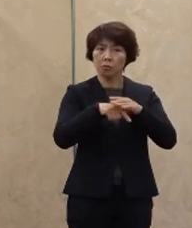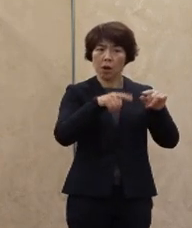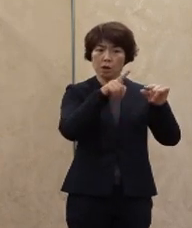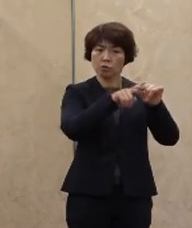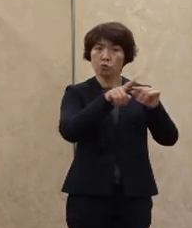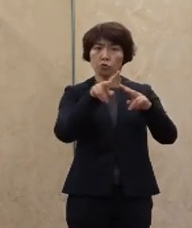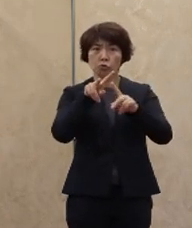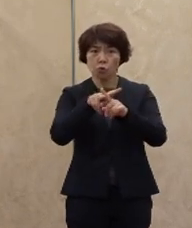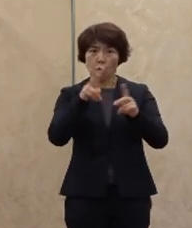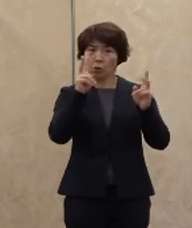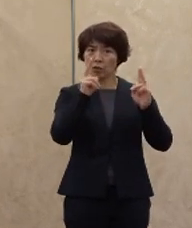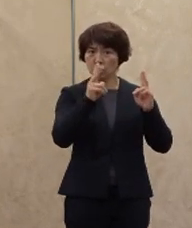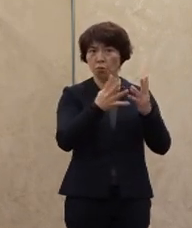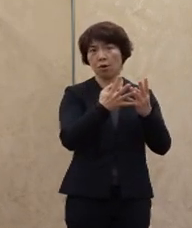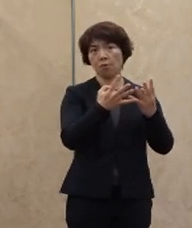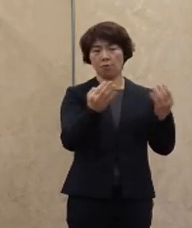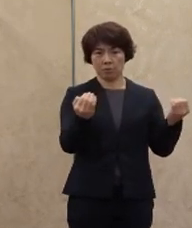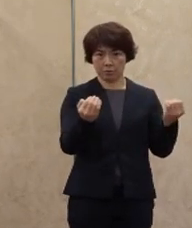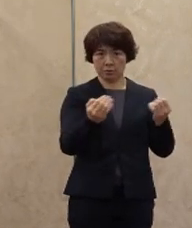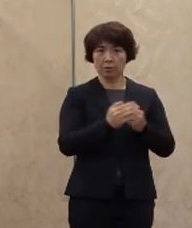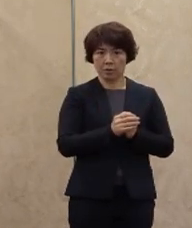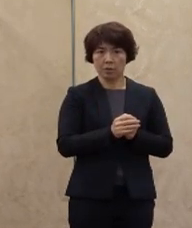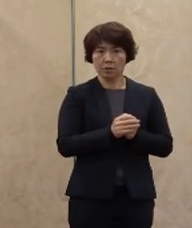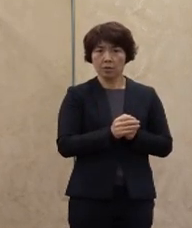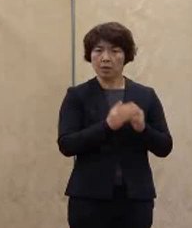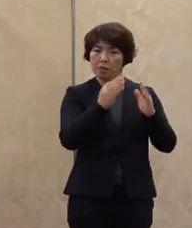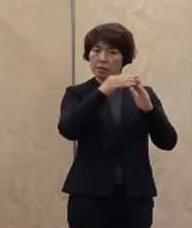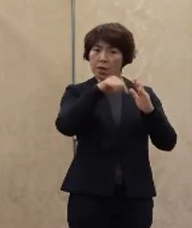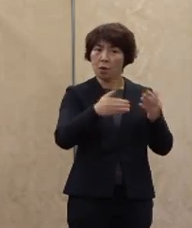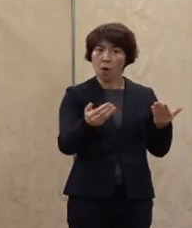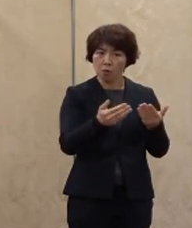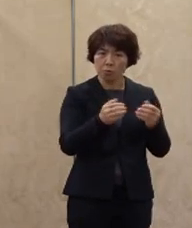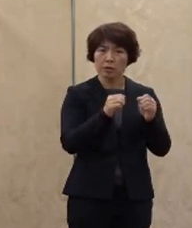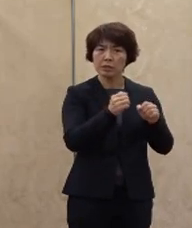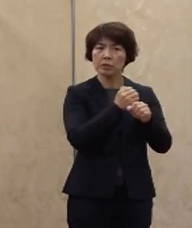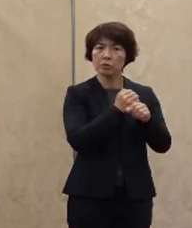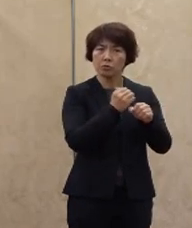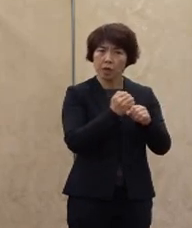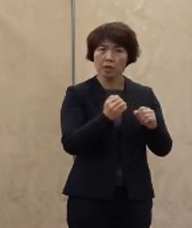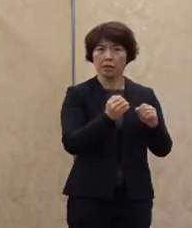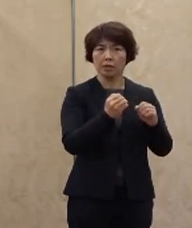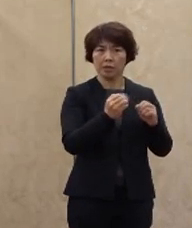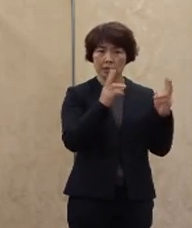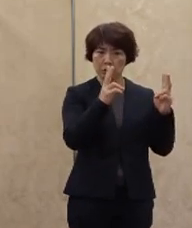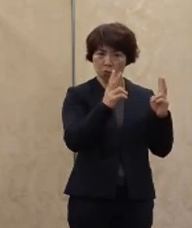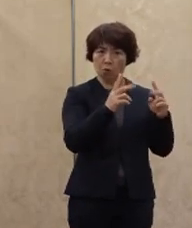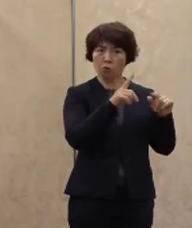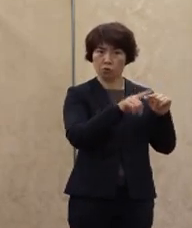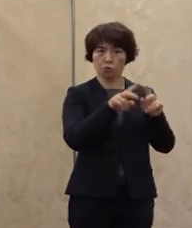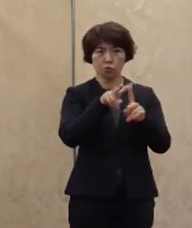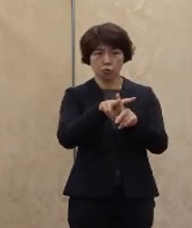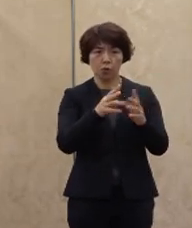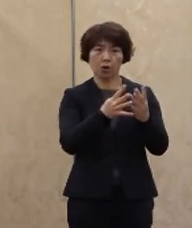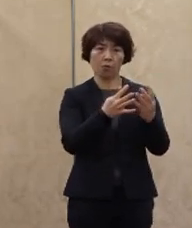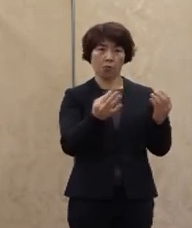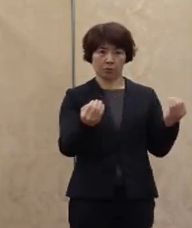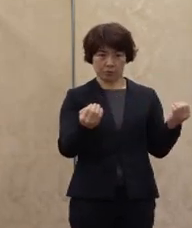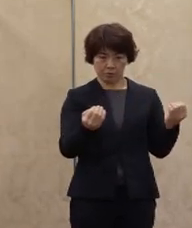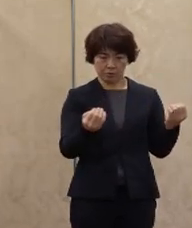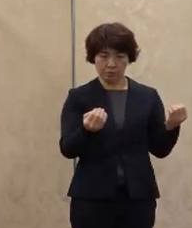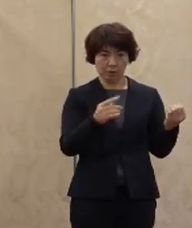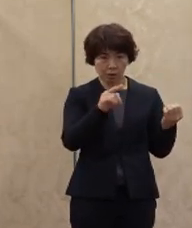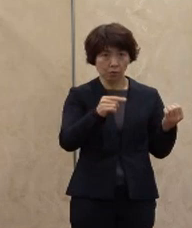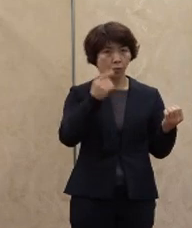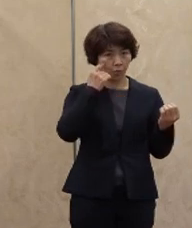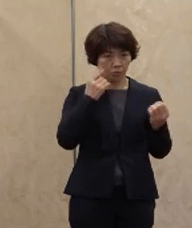業がものすごく数としてもやっぱり多いと、テレワークがしづらい環境の中小事業者が非常に多いというのはやはりあるのかなというふうには思います